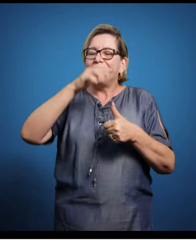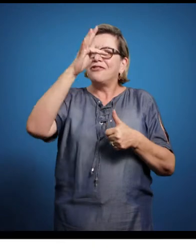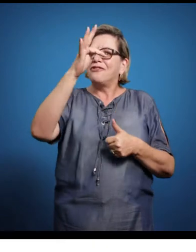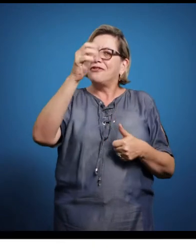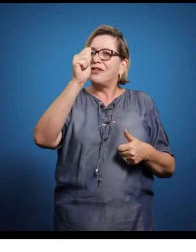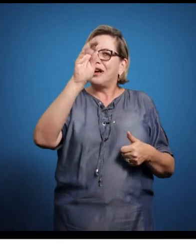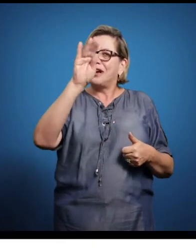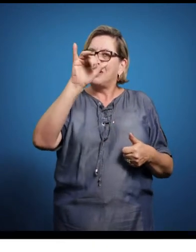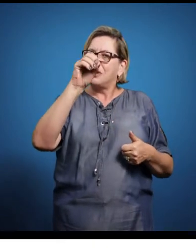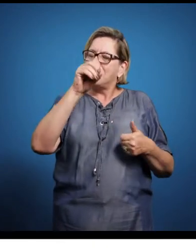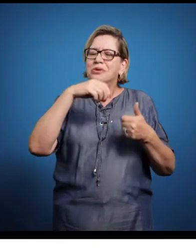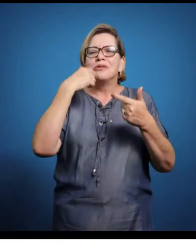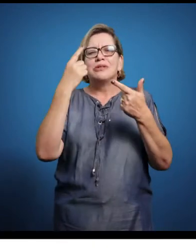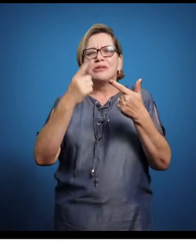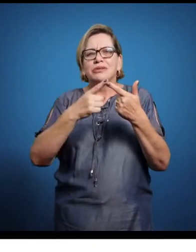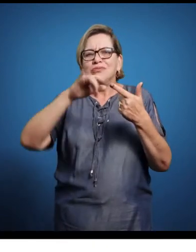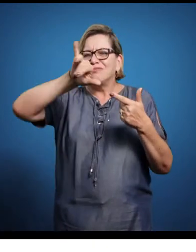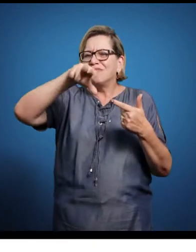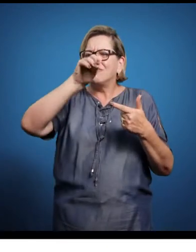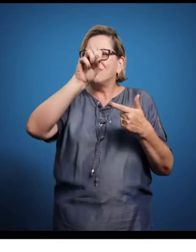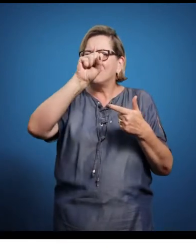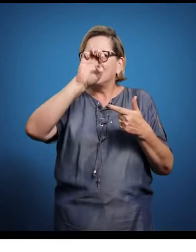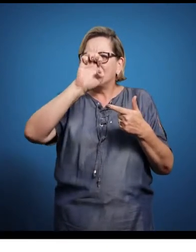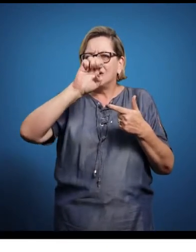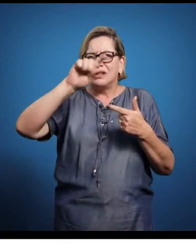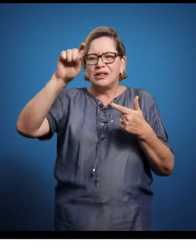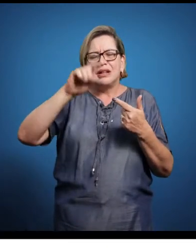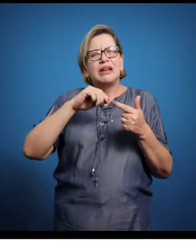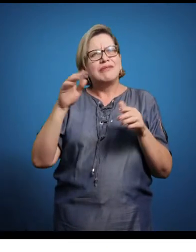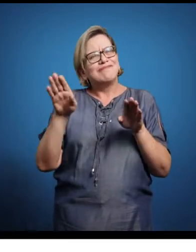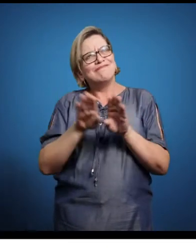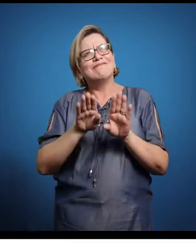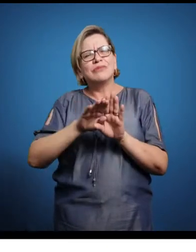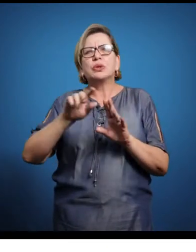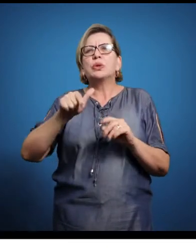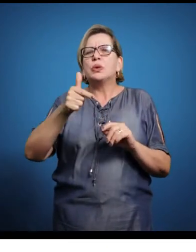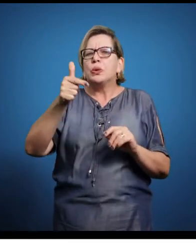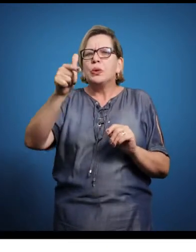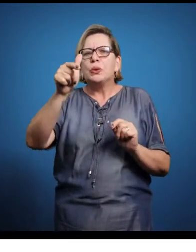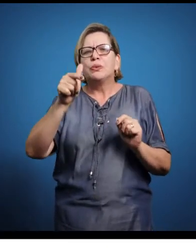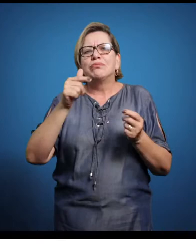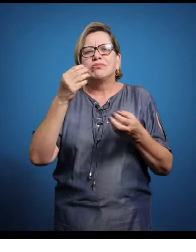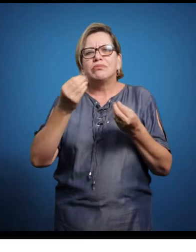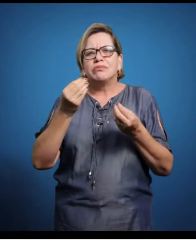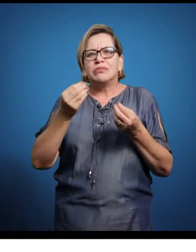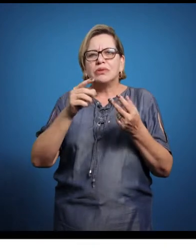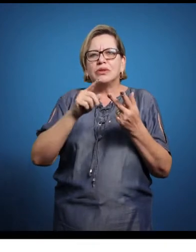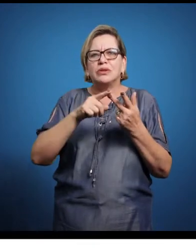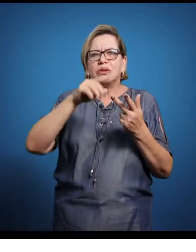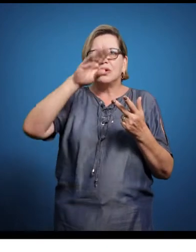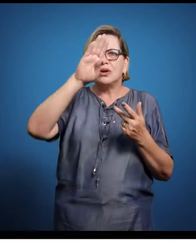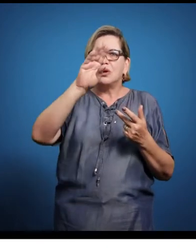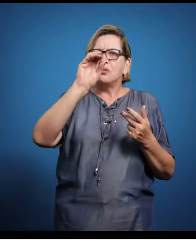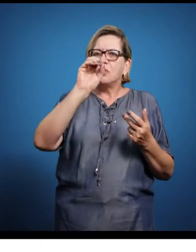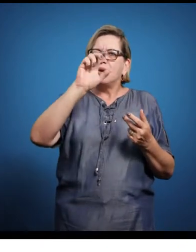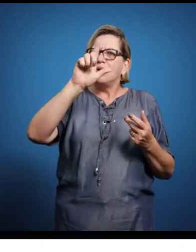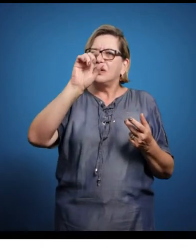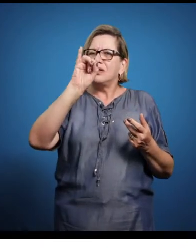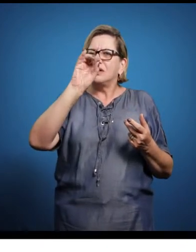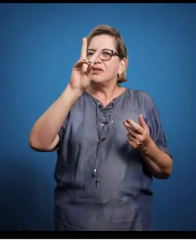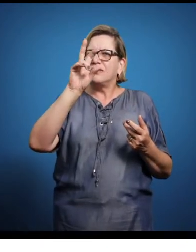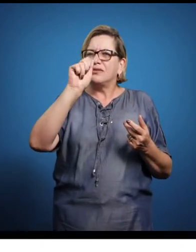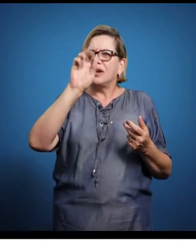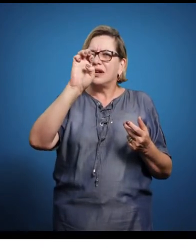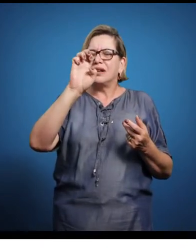é o posso citar é o bolivar ir por exemplo eu